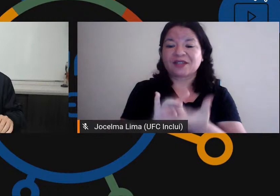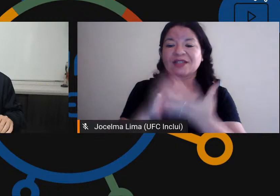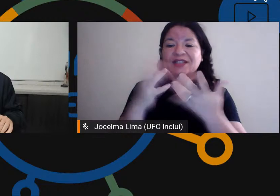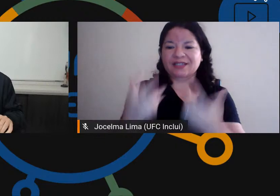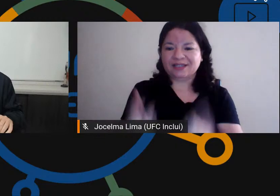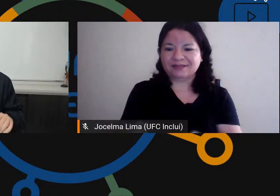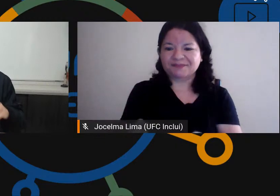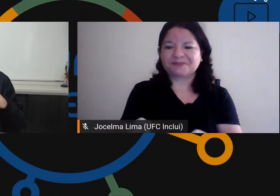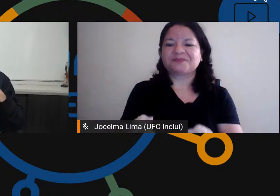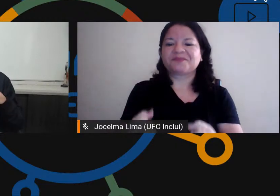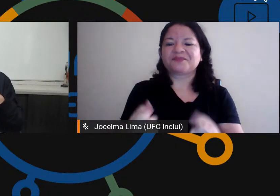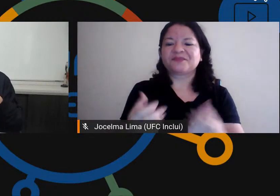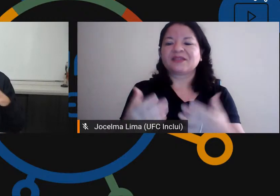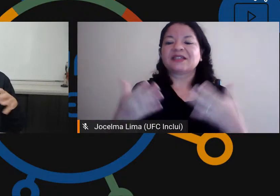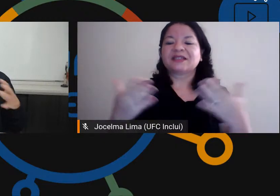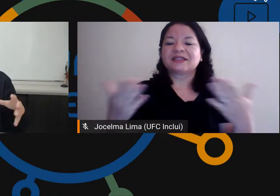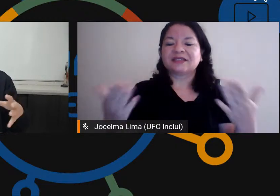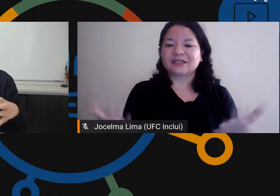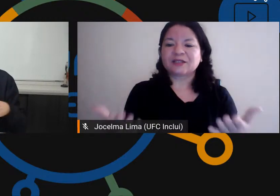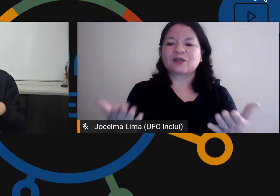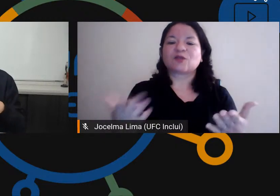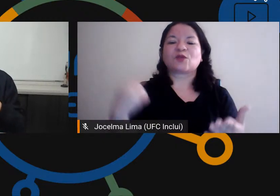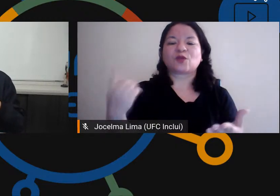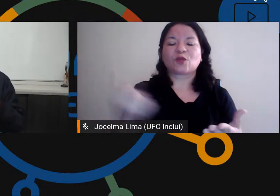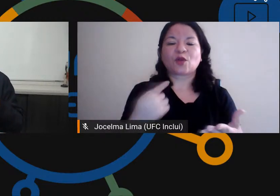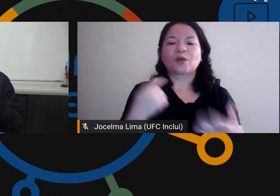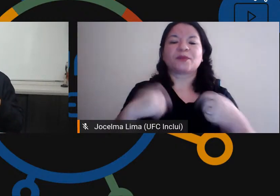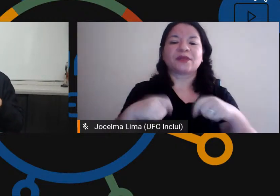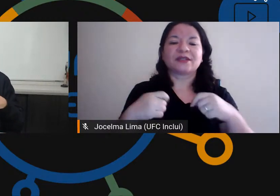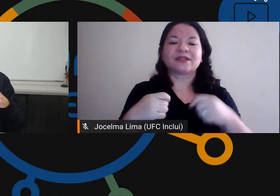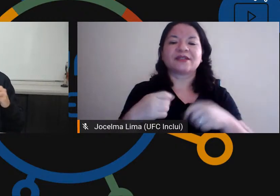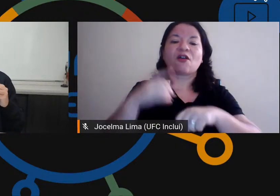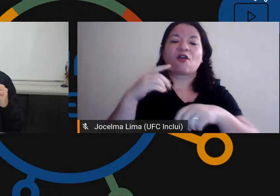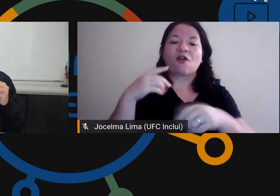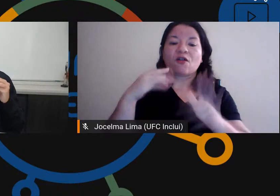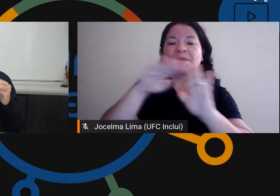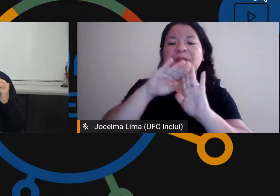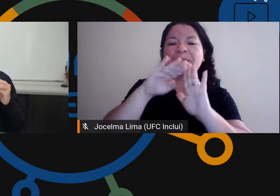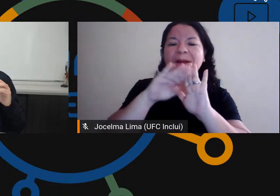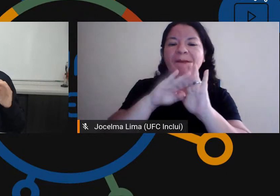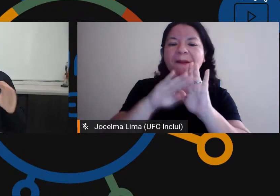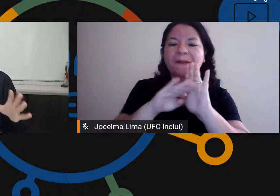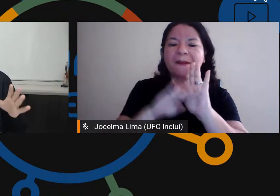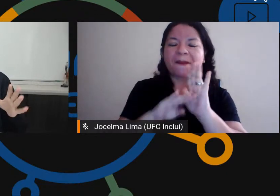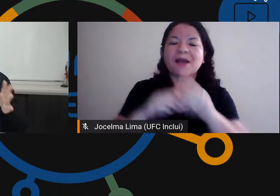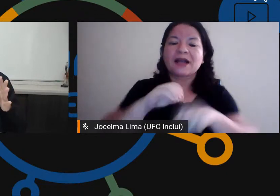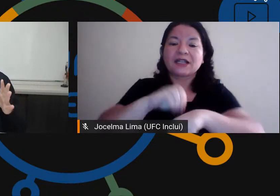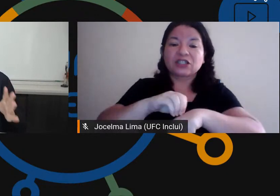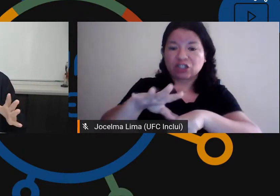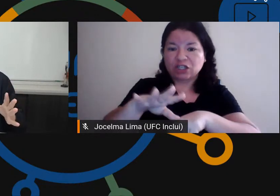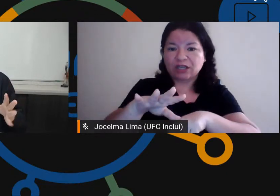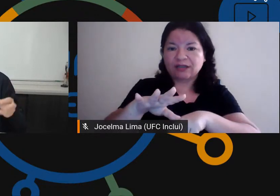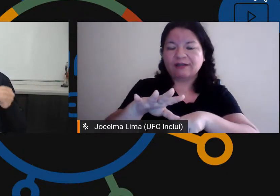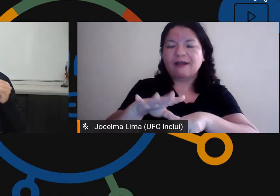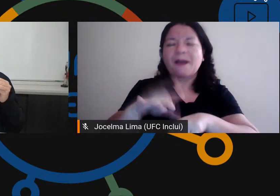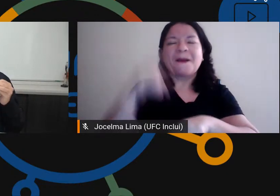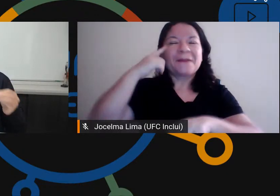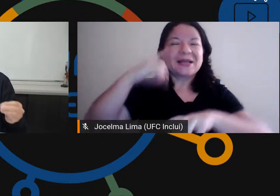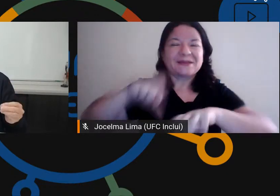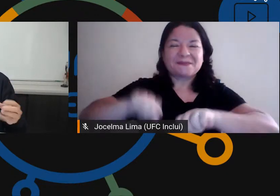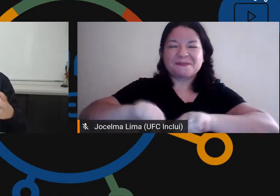Eu começo dizendo o seguinte, eu vou listando as dicas aqui. Nenhuma dica é milagrosa, isso não existe.